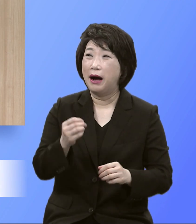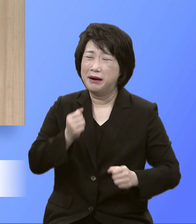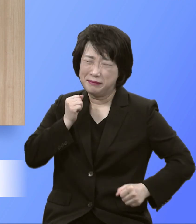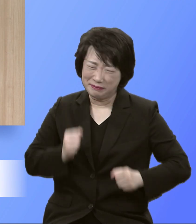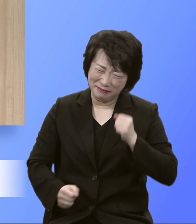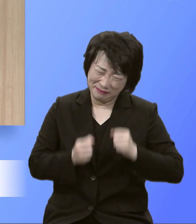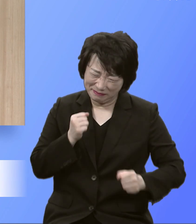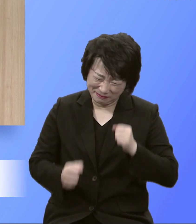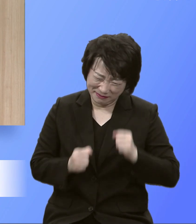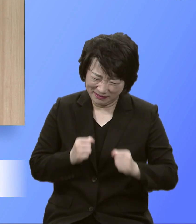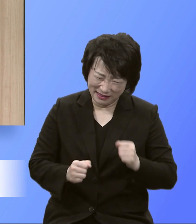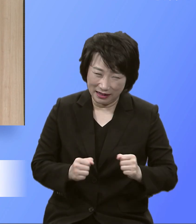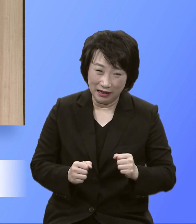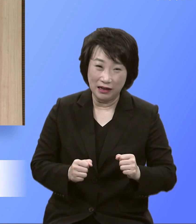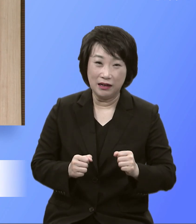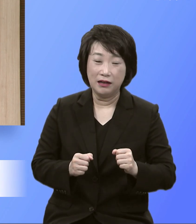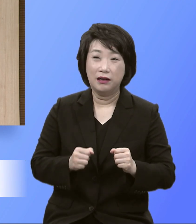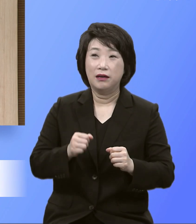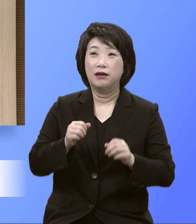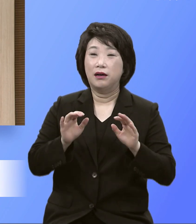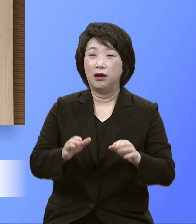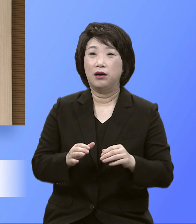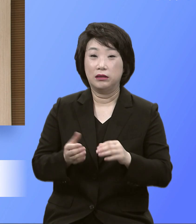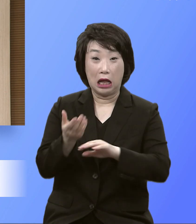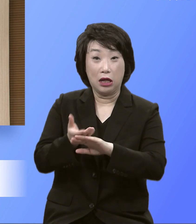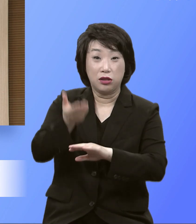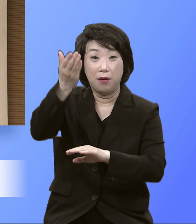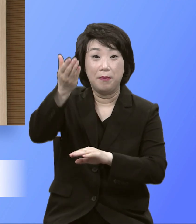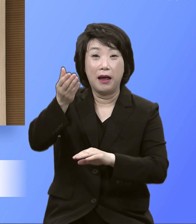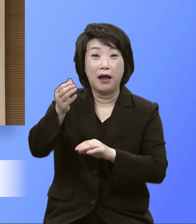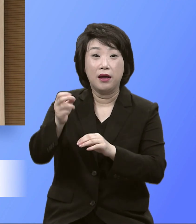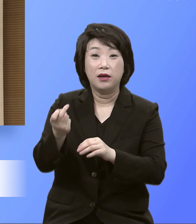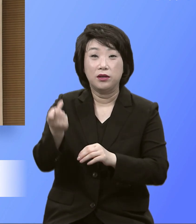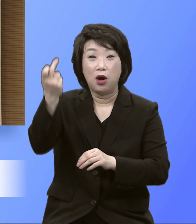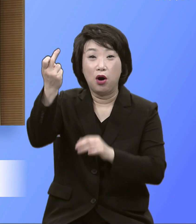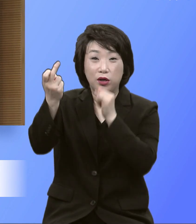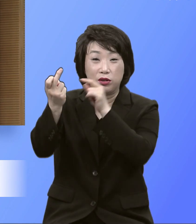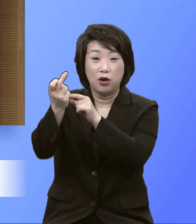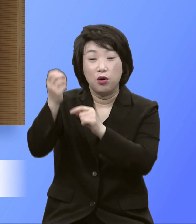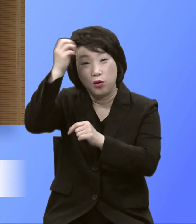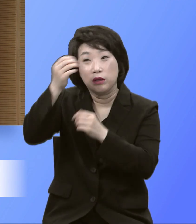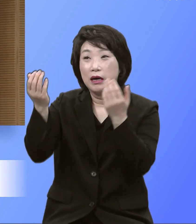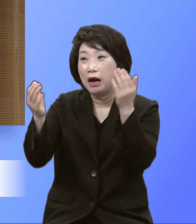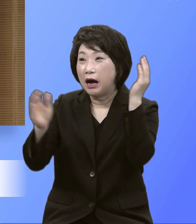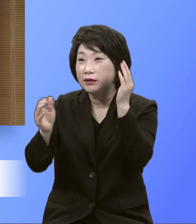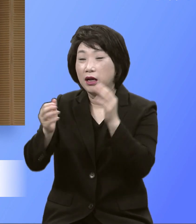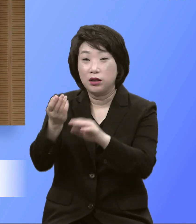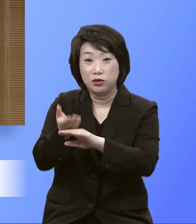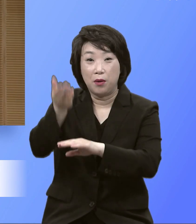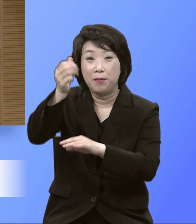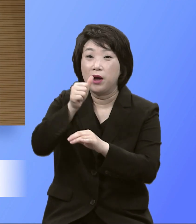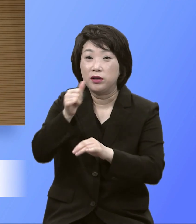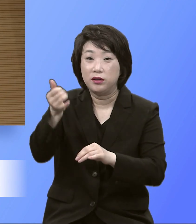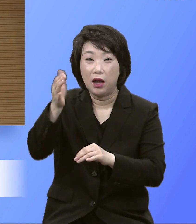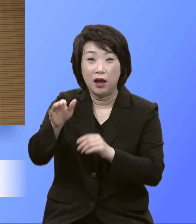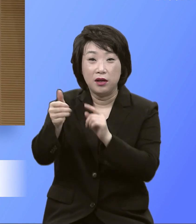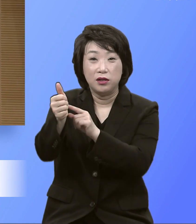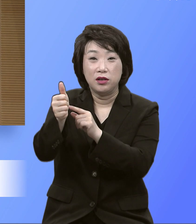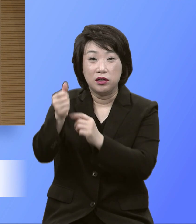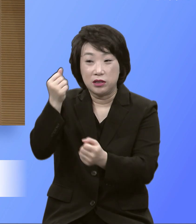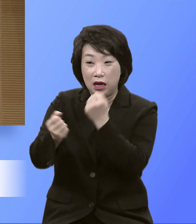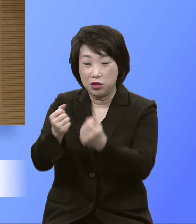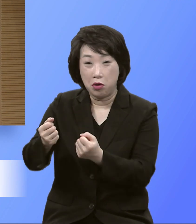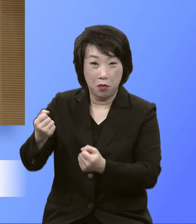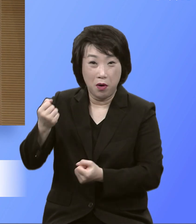보니까 우리 저 선배 하나가 이제 고등학교 다니는 선배인데 자전거를 타고